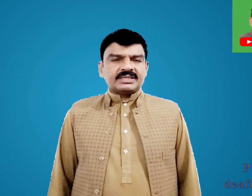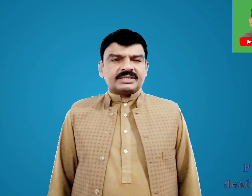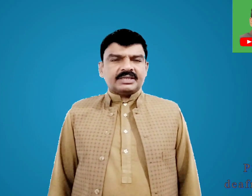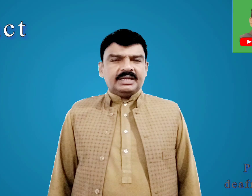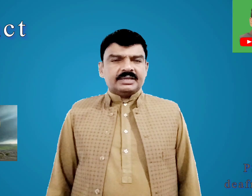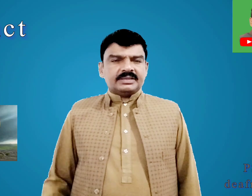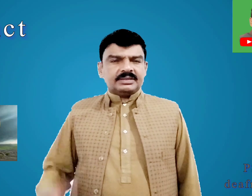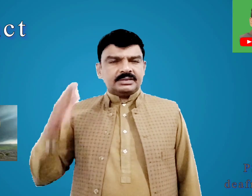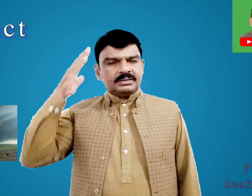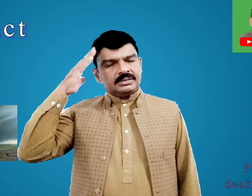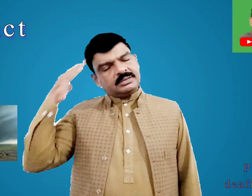एक्सटिंक्ट